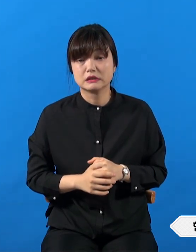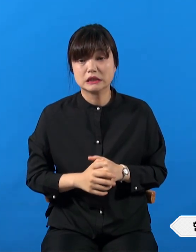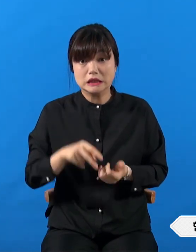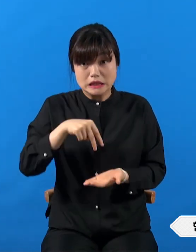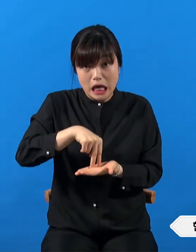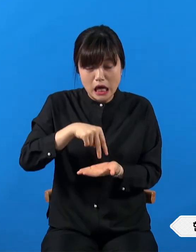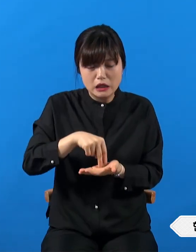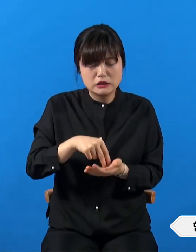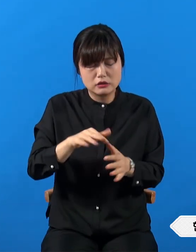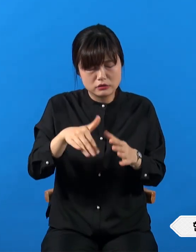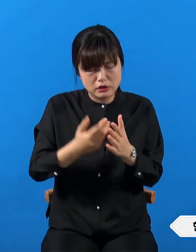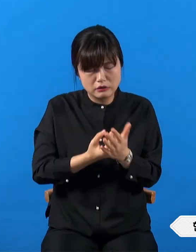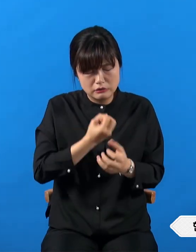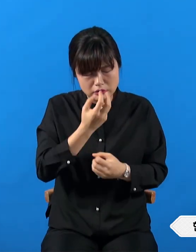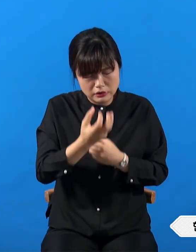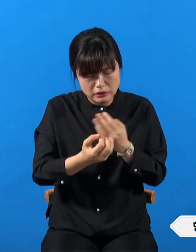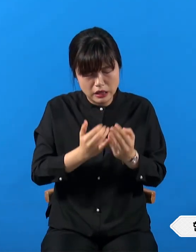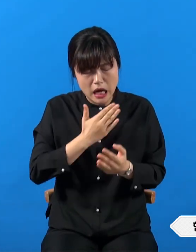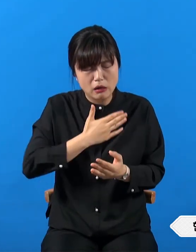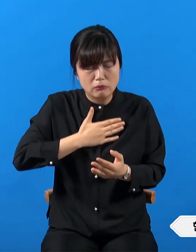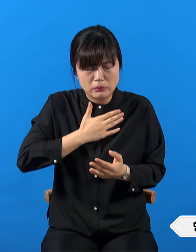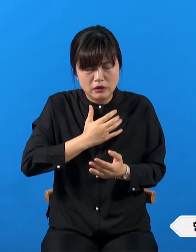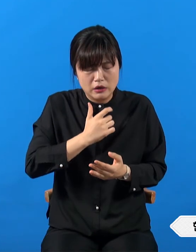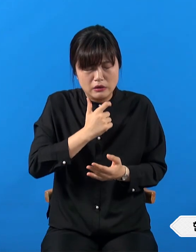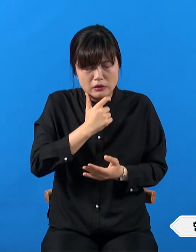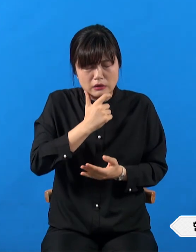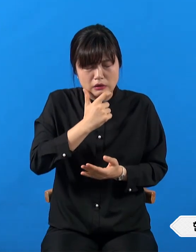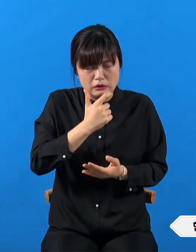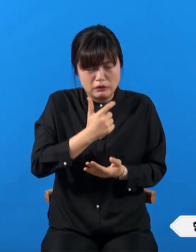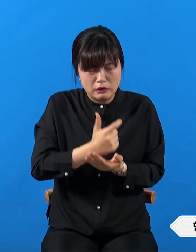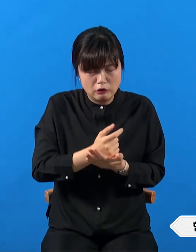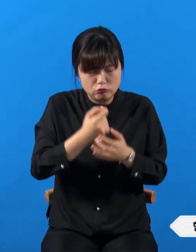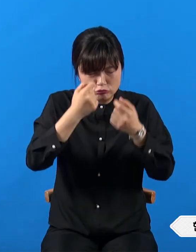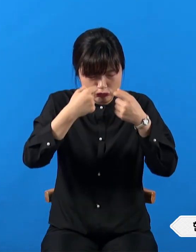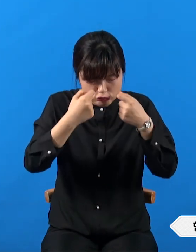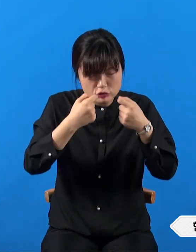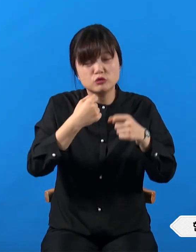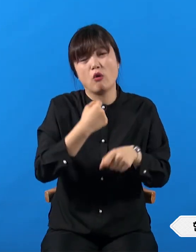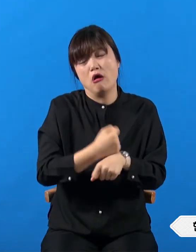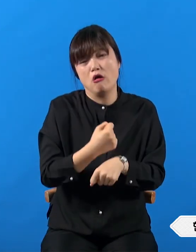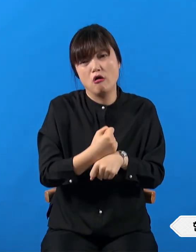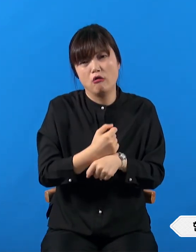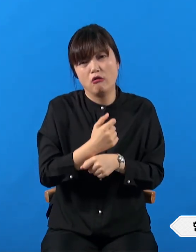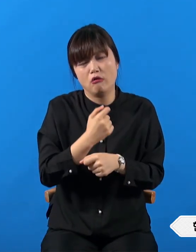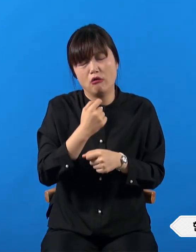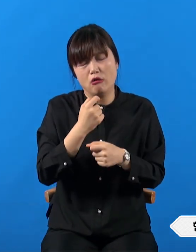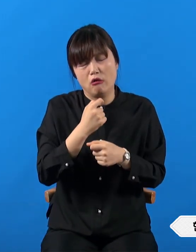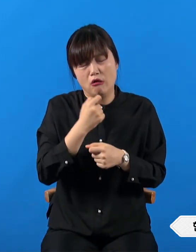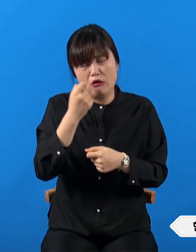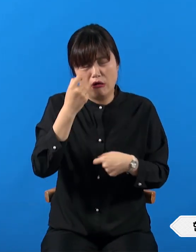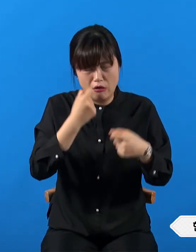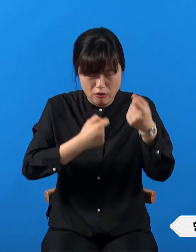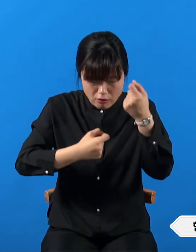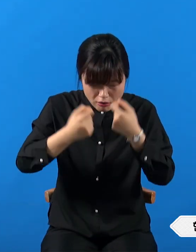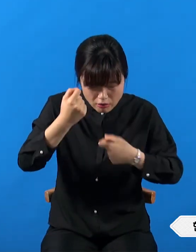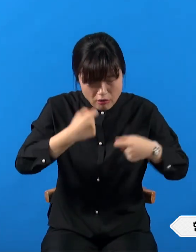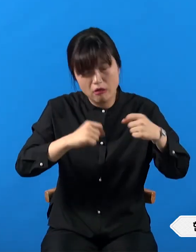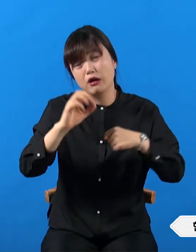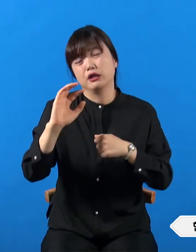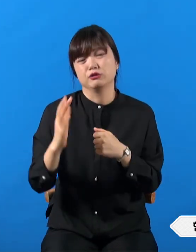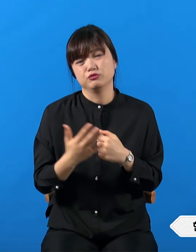사정을 아뢰다 보면 감정이 복받쳐 올라서 흐느껴 울기도 하고 또 통곡이 나오기도 합니다.